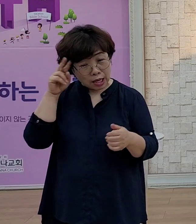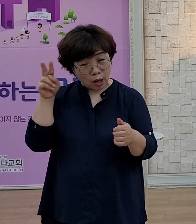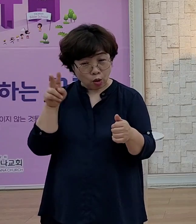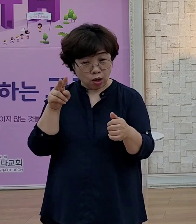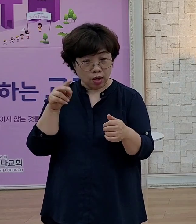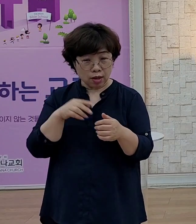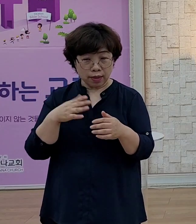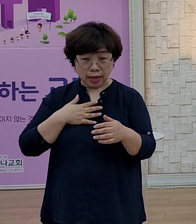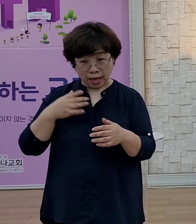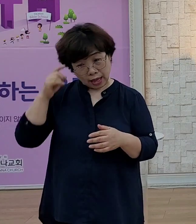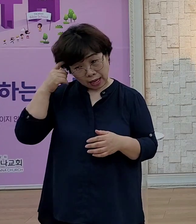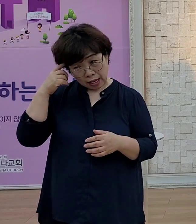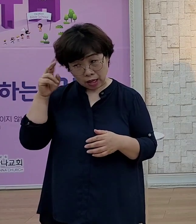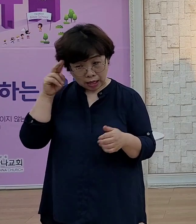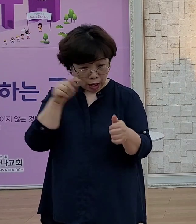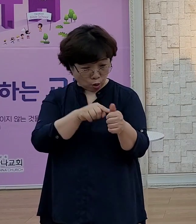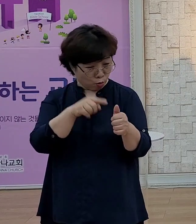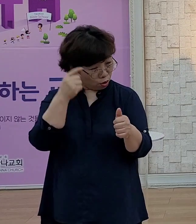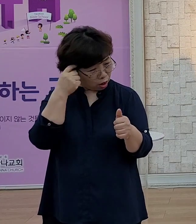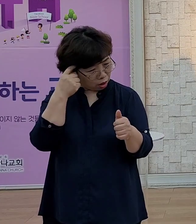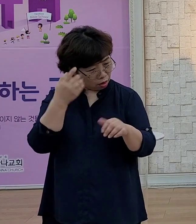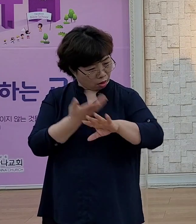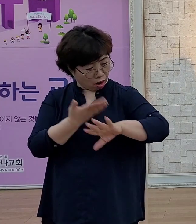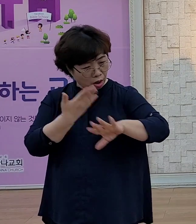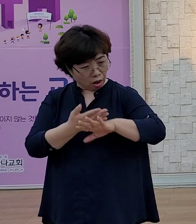여기 뭐 죄를 지었어요. 뭐가 문제예요?